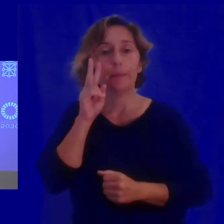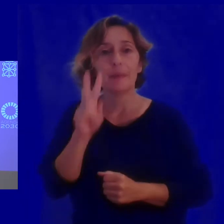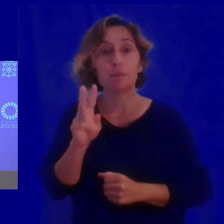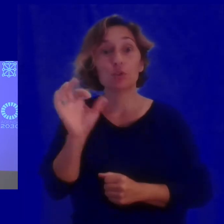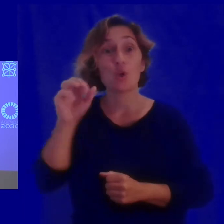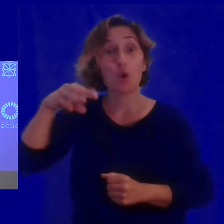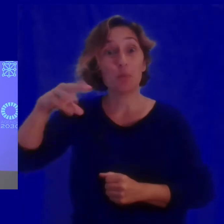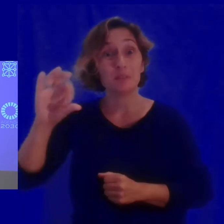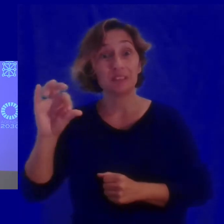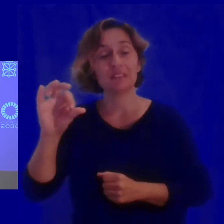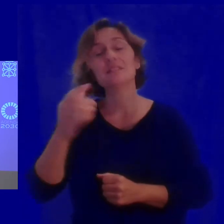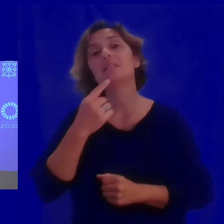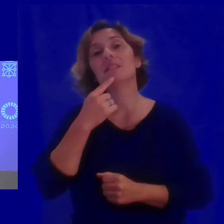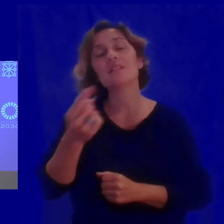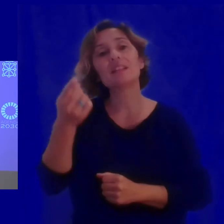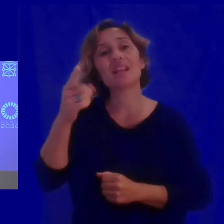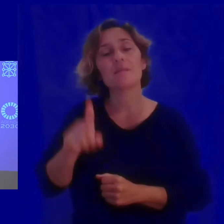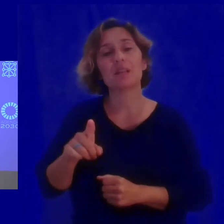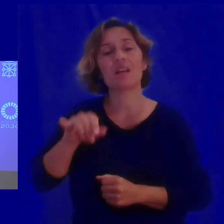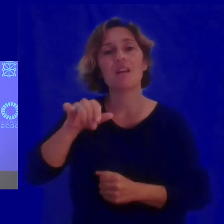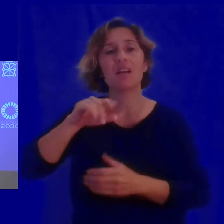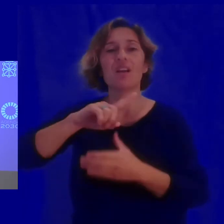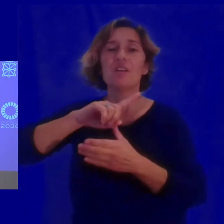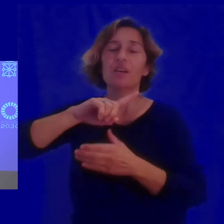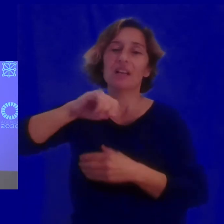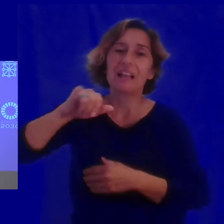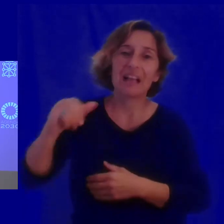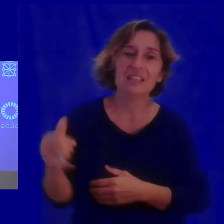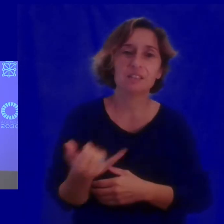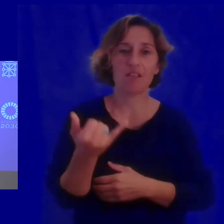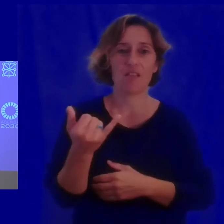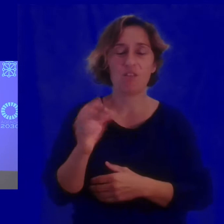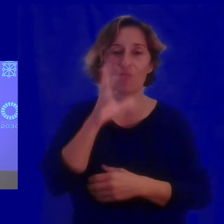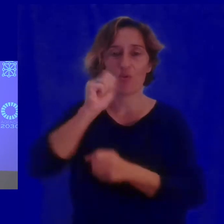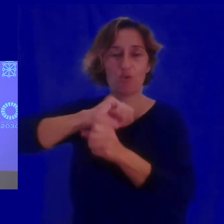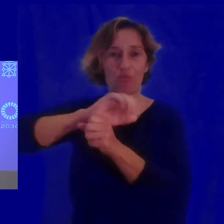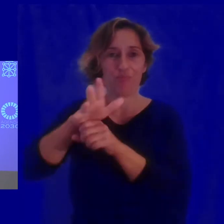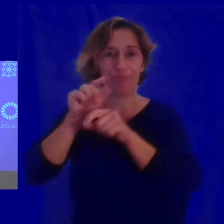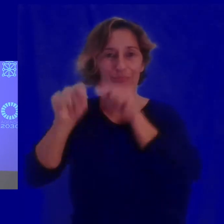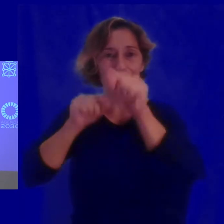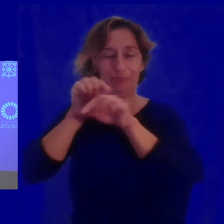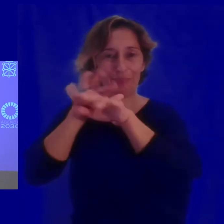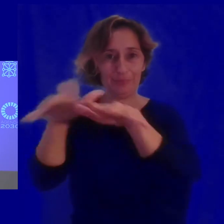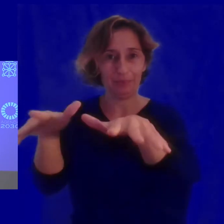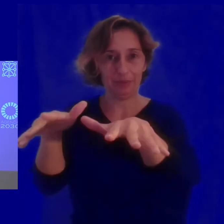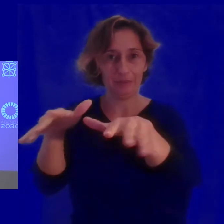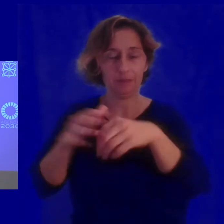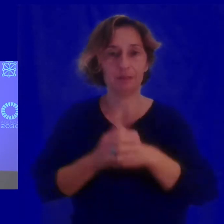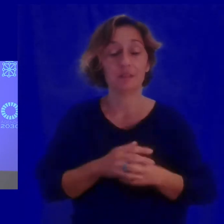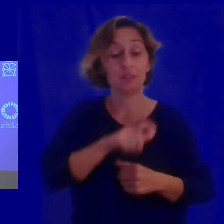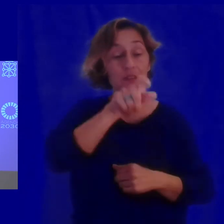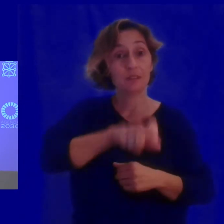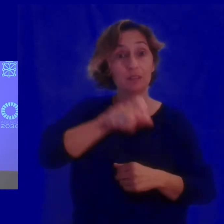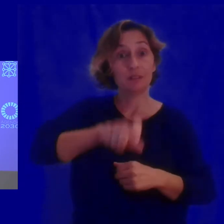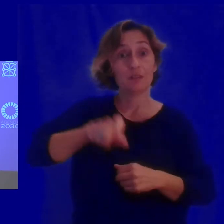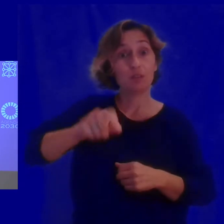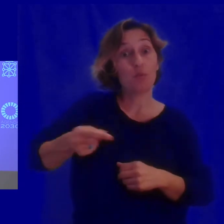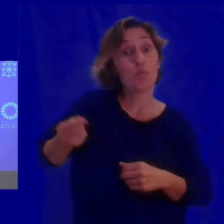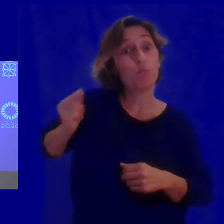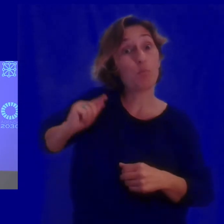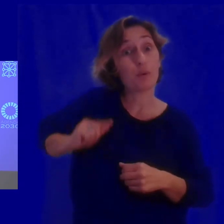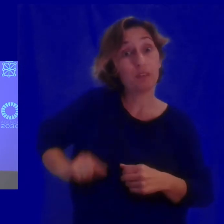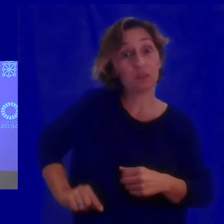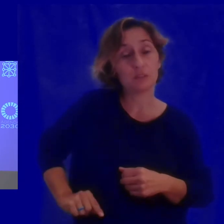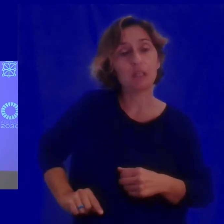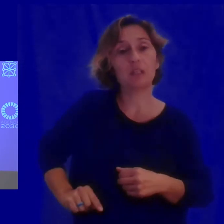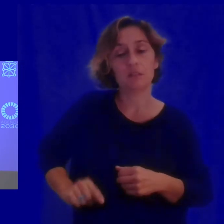llama de fatiga pandémica. Esto supone el cansancio y también la desazón entre los profesionales, lo mismo que luego